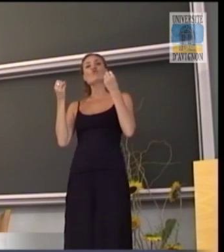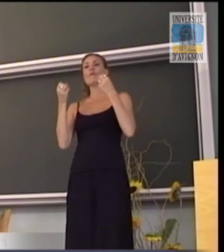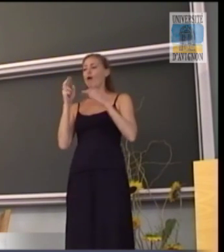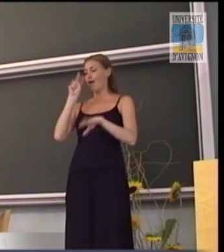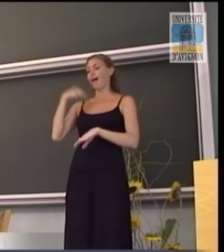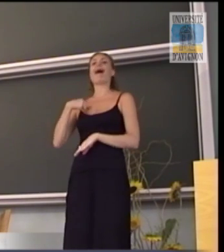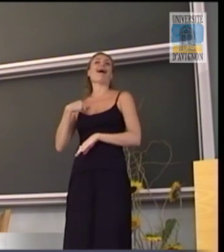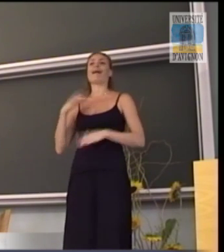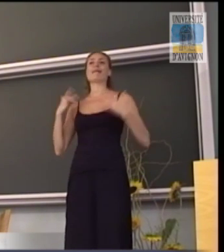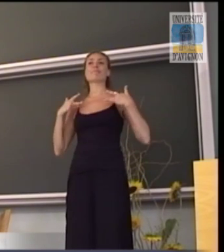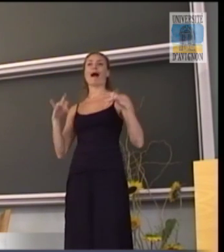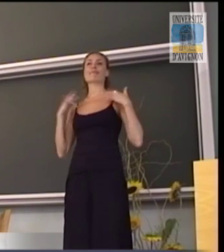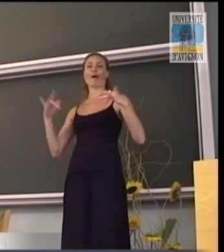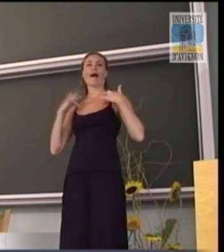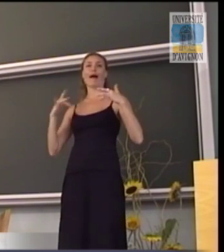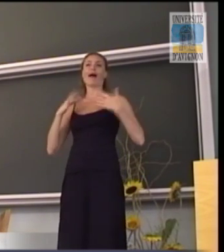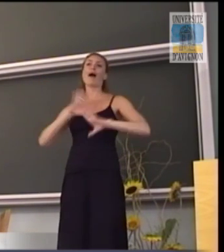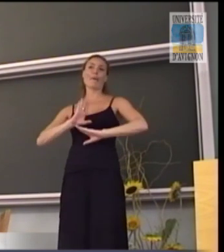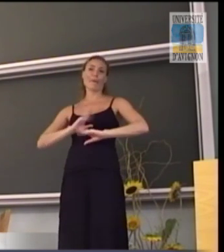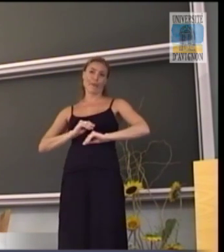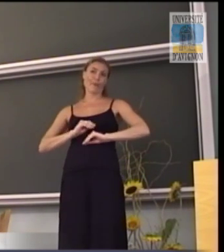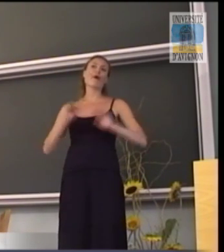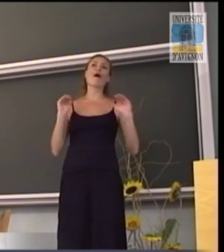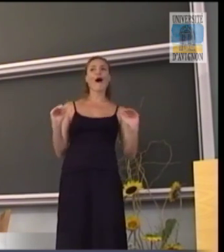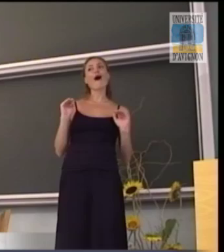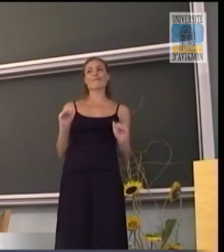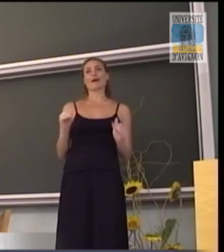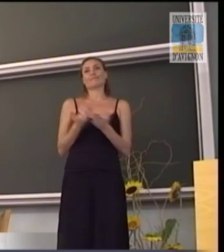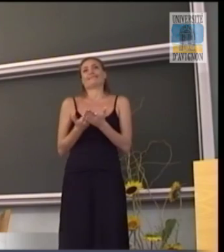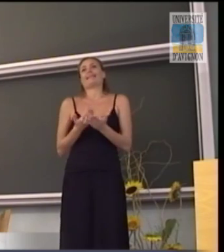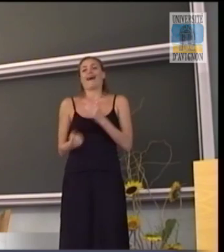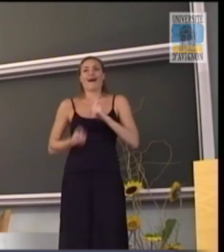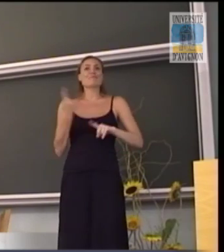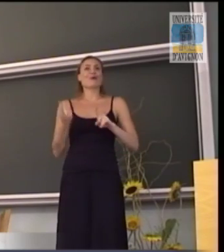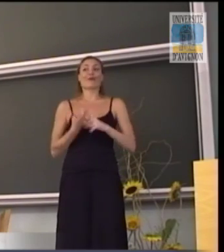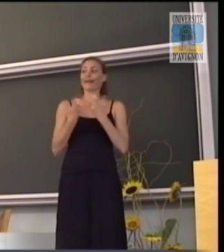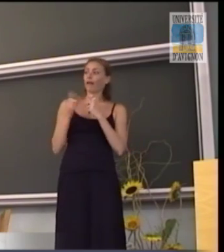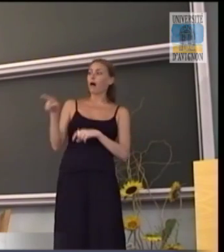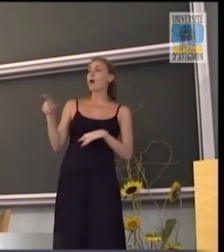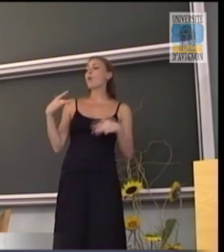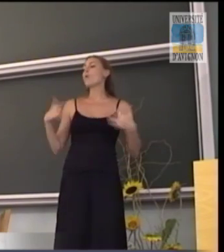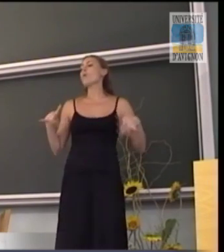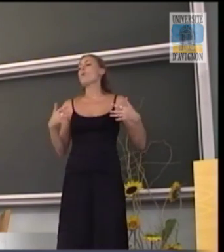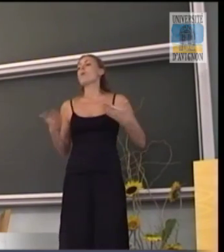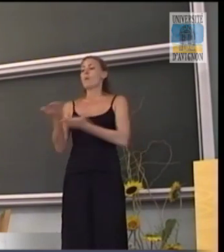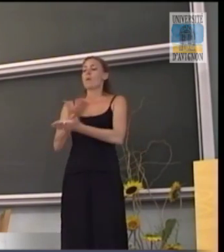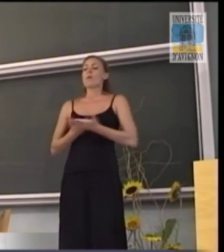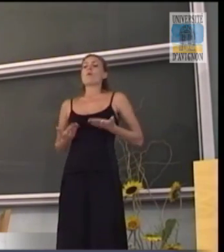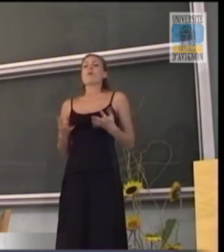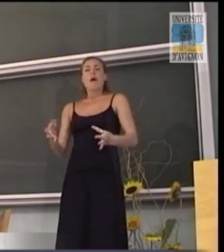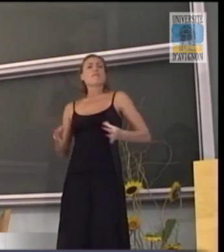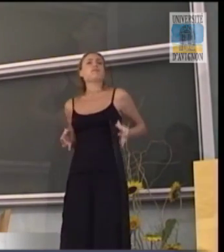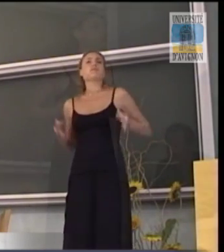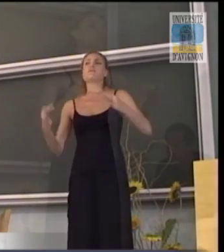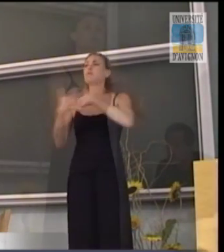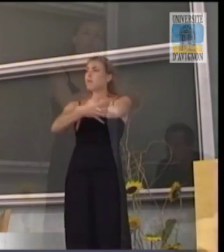ne pas être comme lui. Un peu, comme quelque part, quand on voit celui qui est en grande précarité sur le trottoir, dans une grande